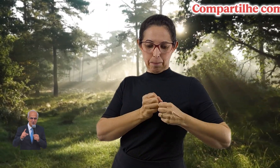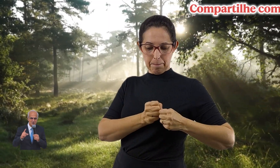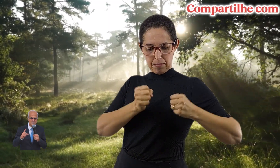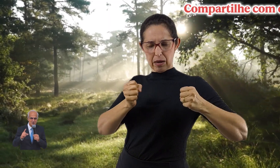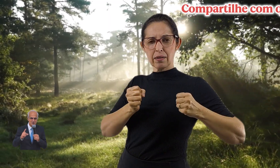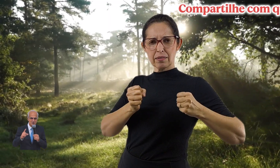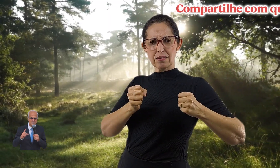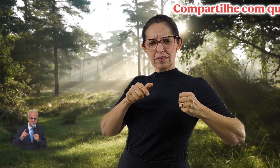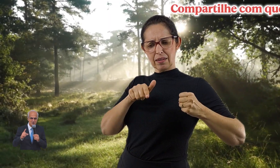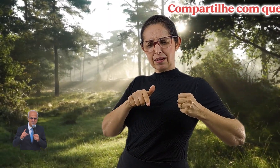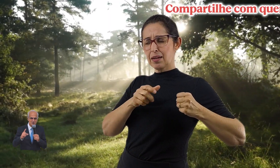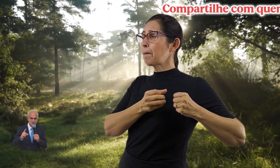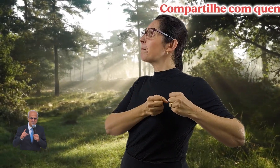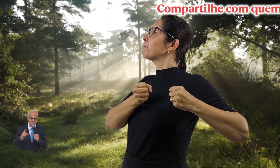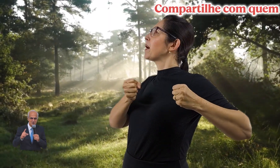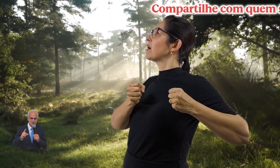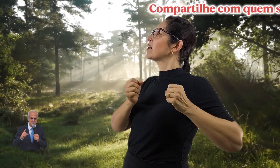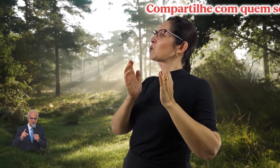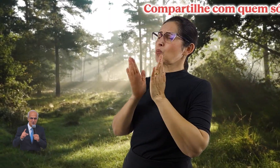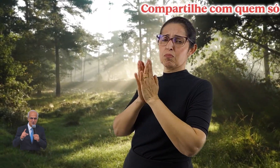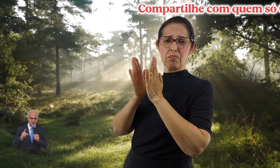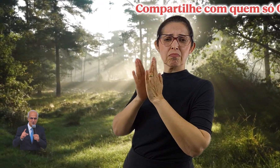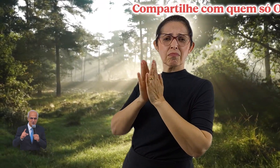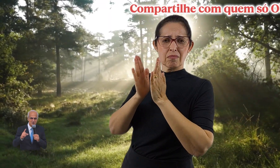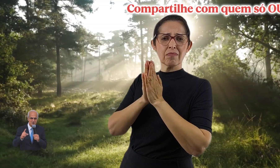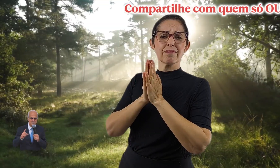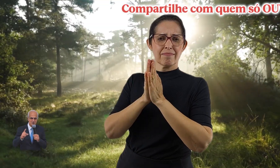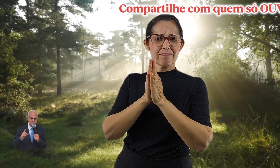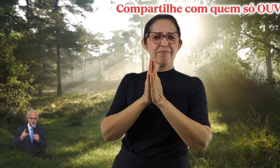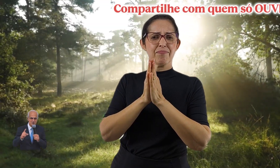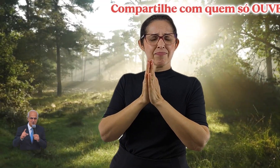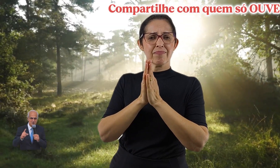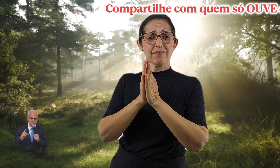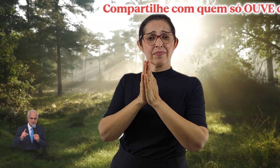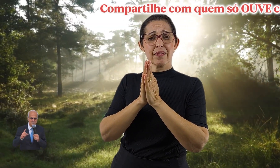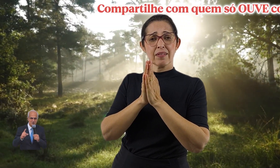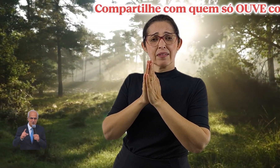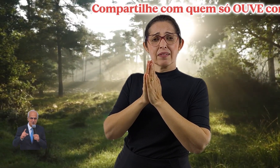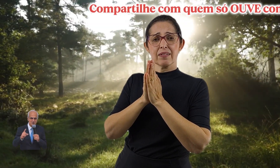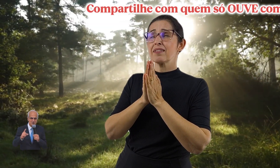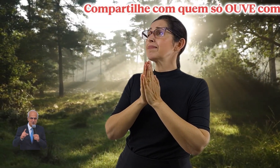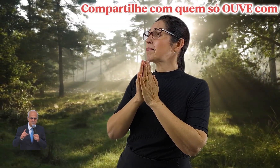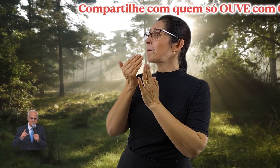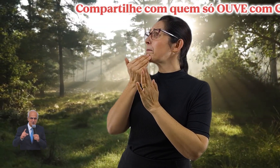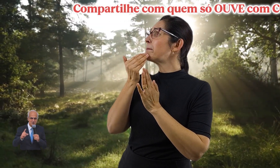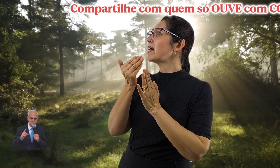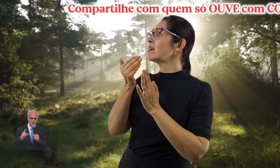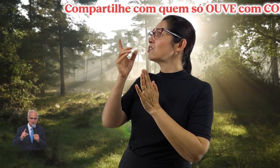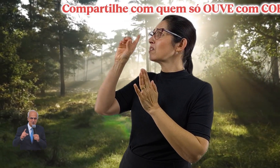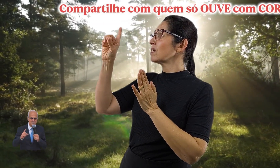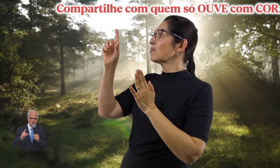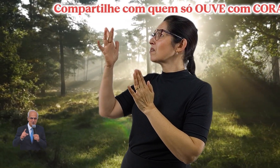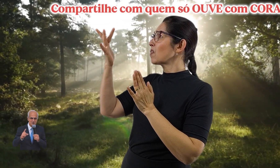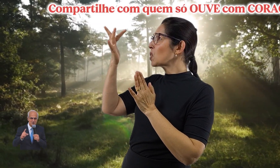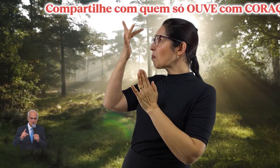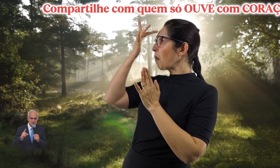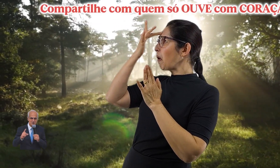essa é a oração dele, é o clamor dele, é o clamor por uma mudança de